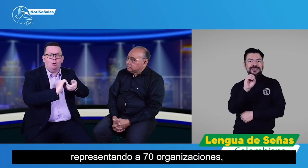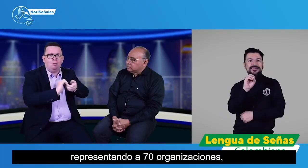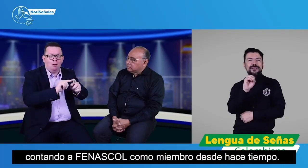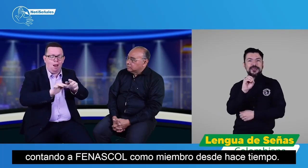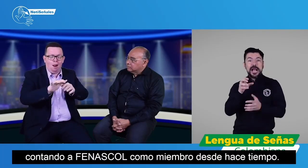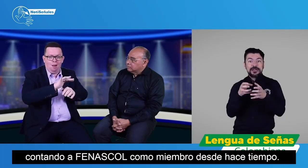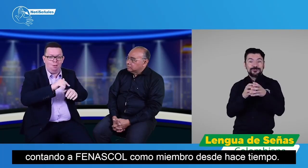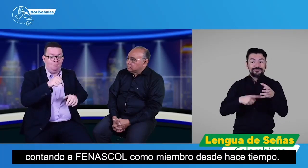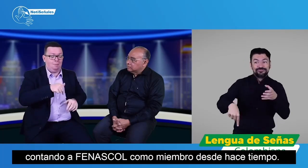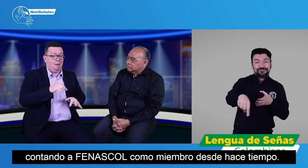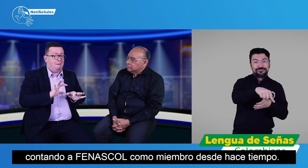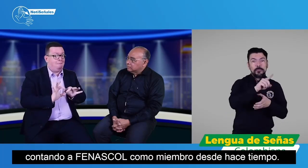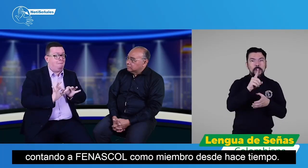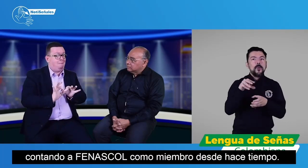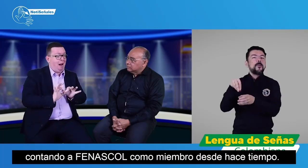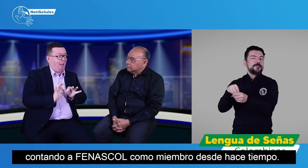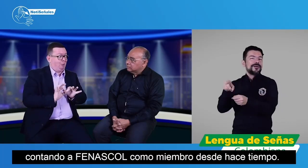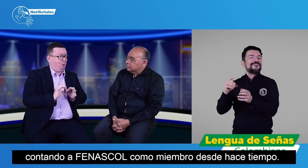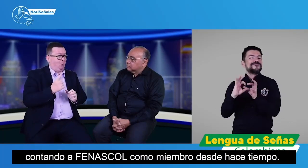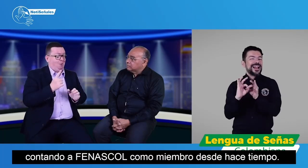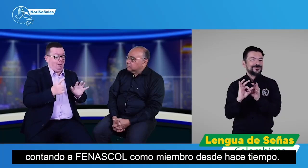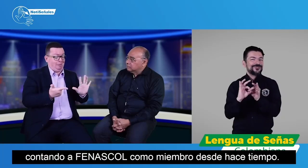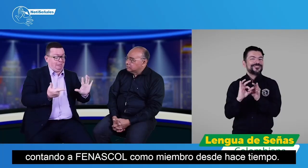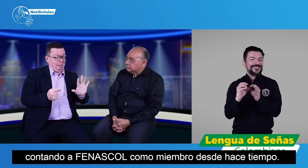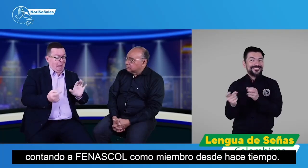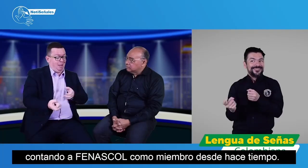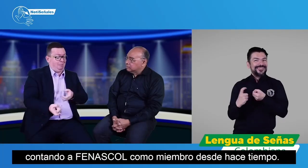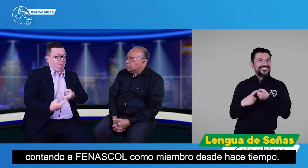Contando a FENASCOL como miembro desde hace tiempo.